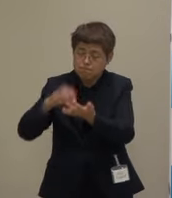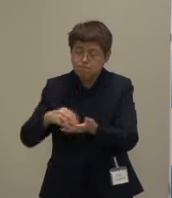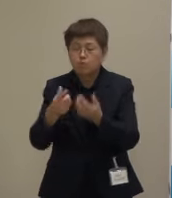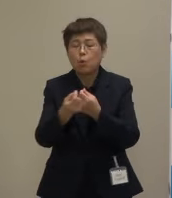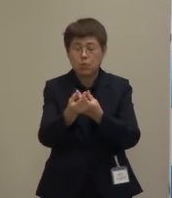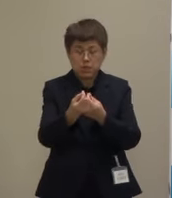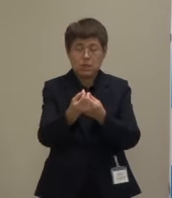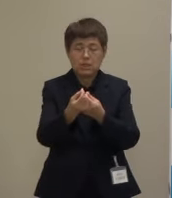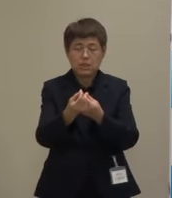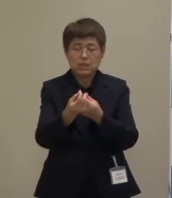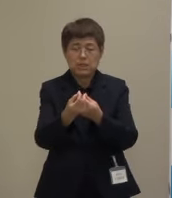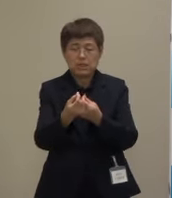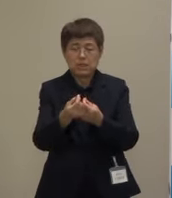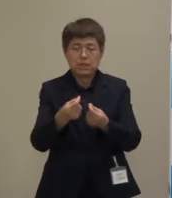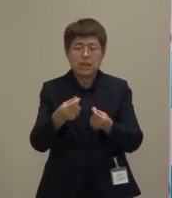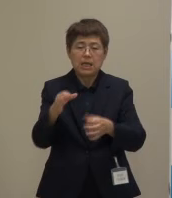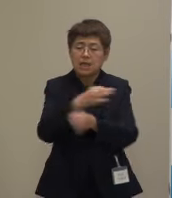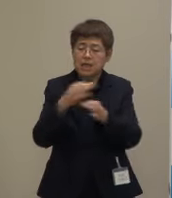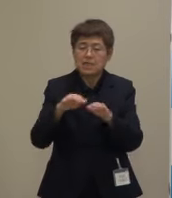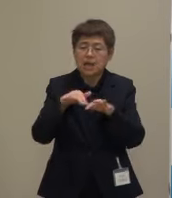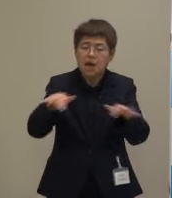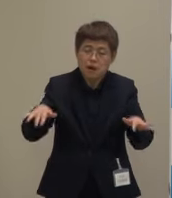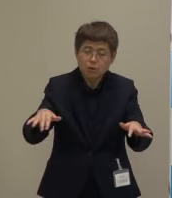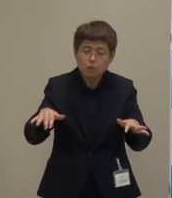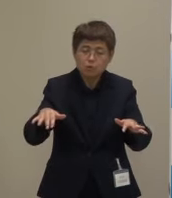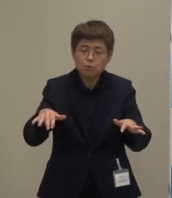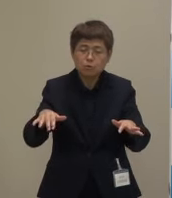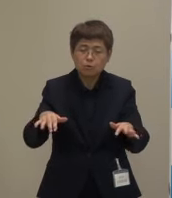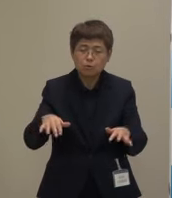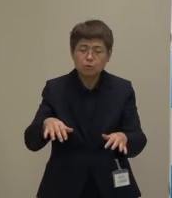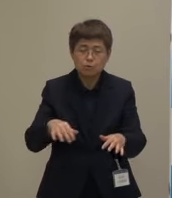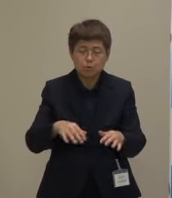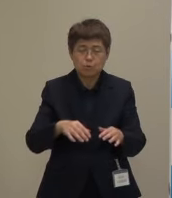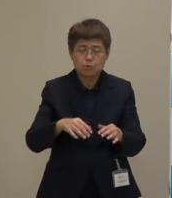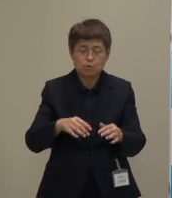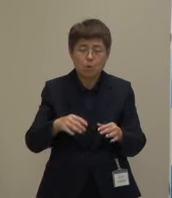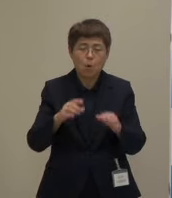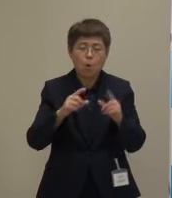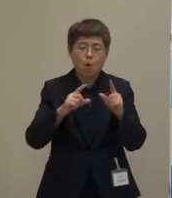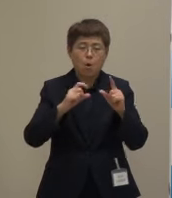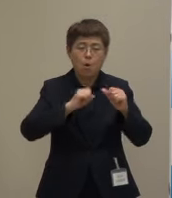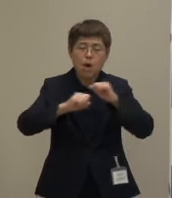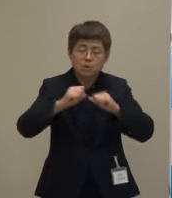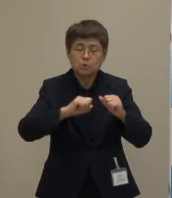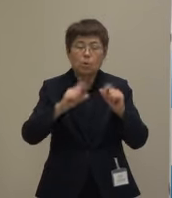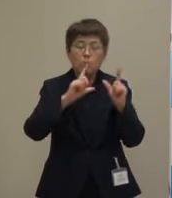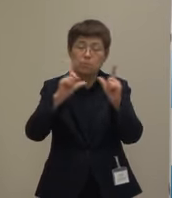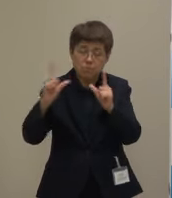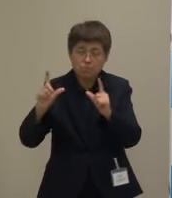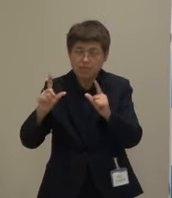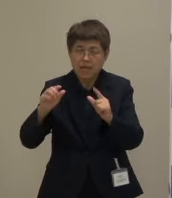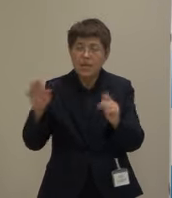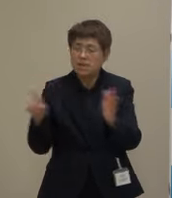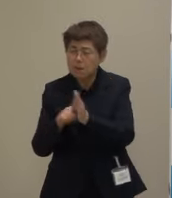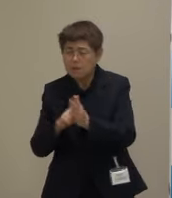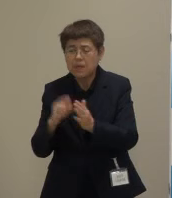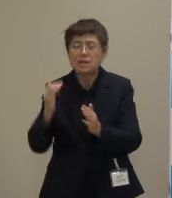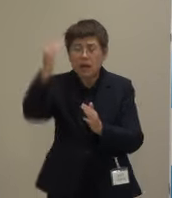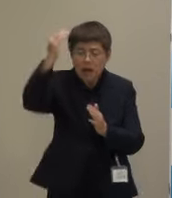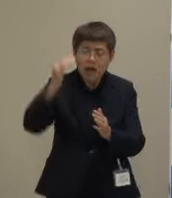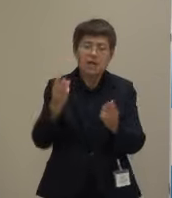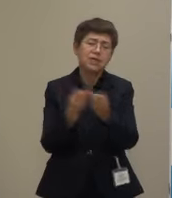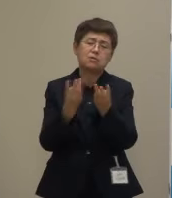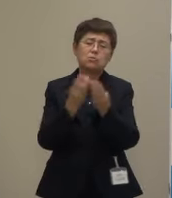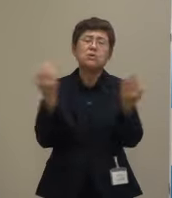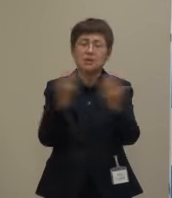り、経済波及効果とパブリシティ効果のいずれもこれまでで最も高い数値となり